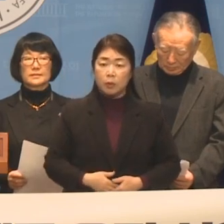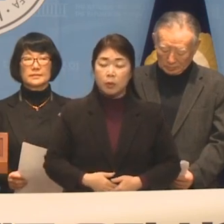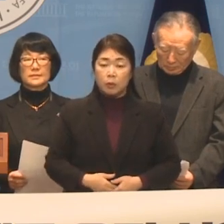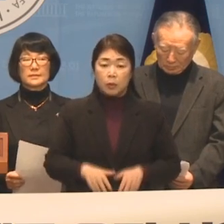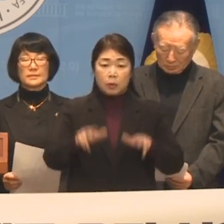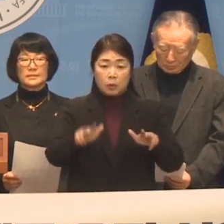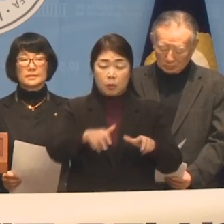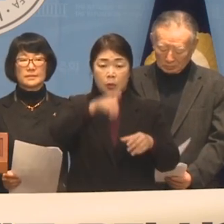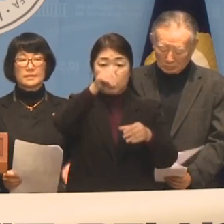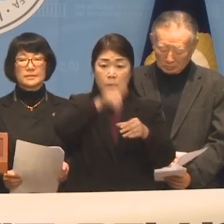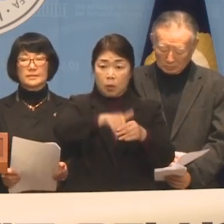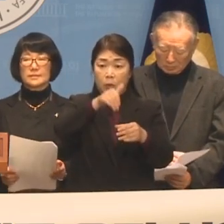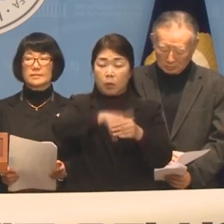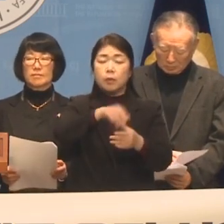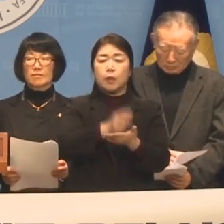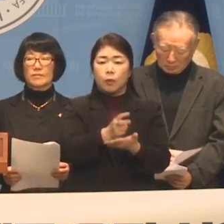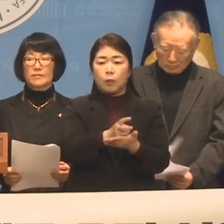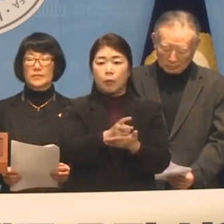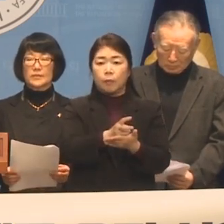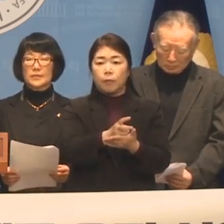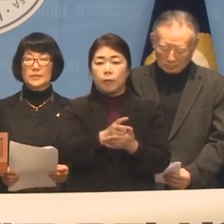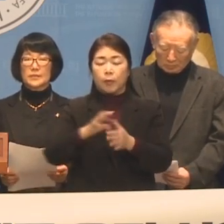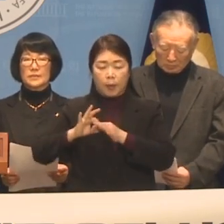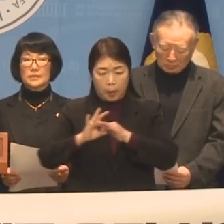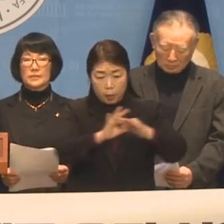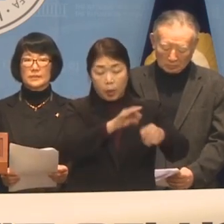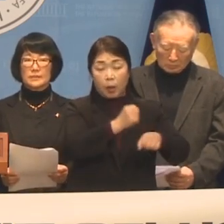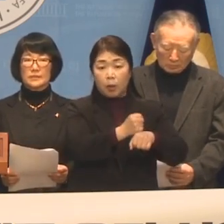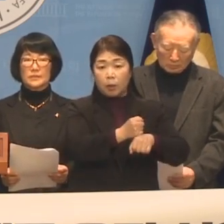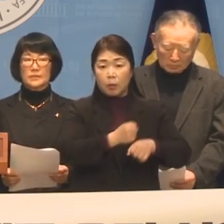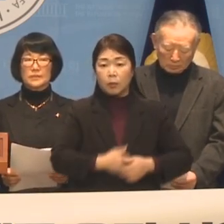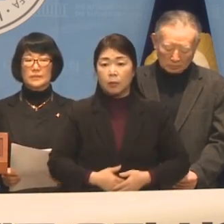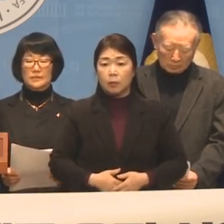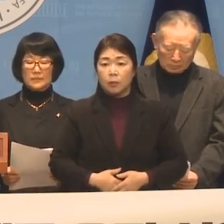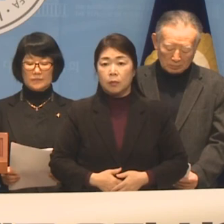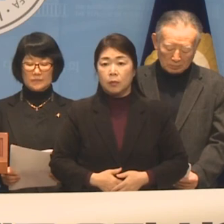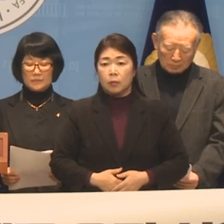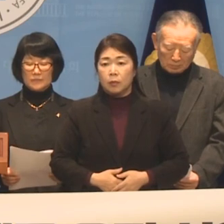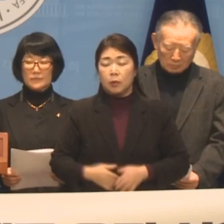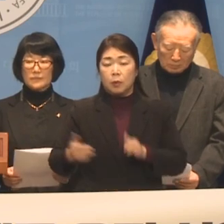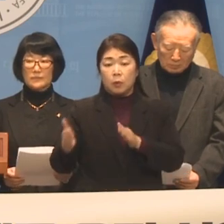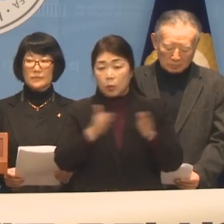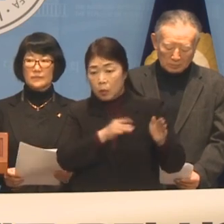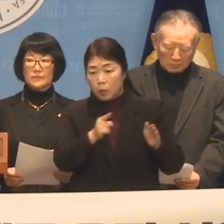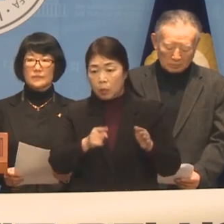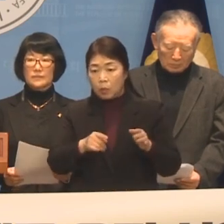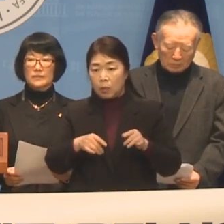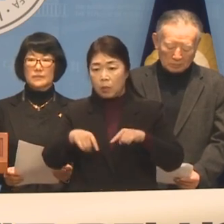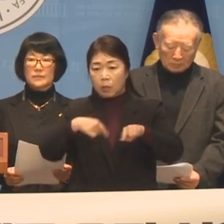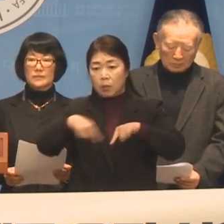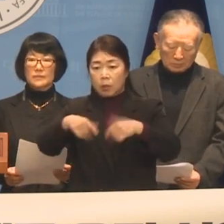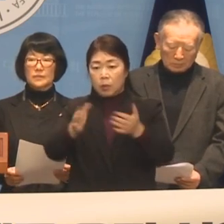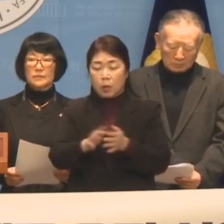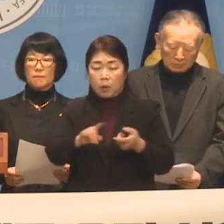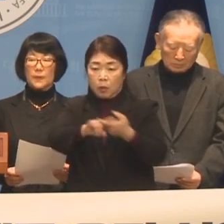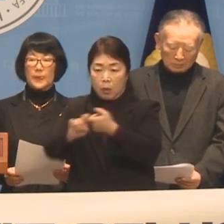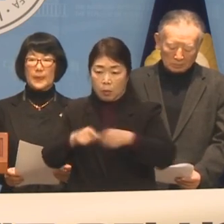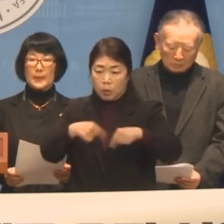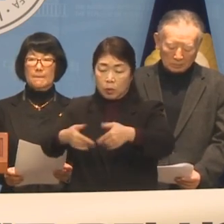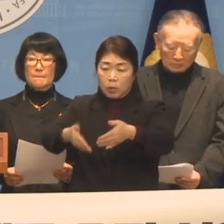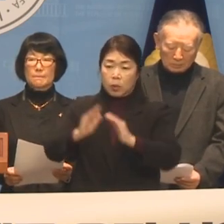현행 선거 제도를 가지고 연합 정치를 할 수 있는 그런